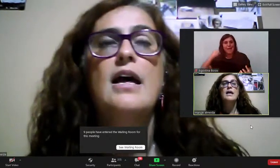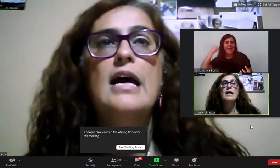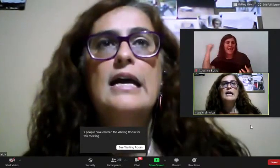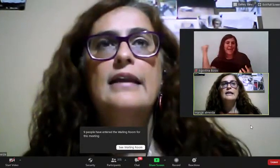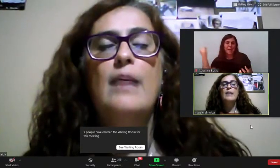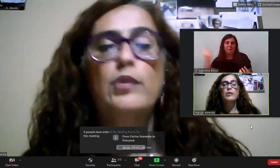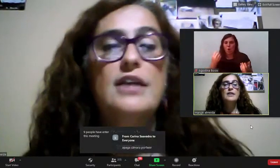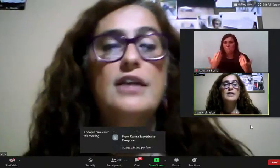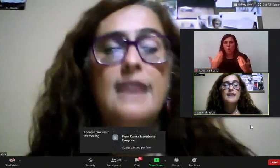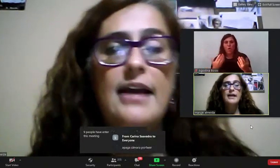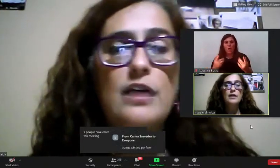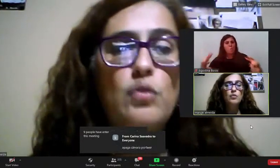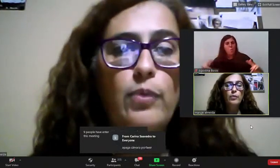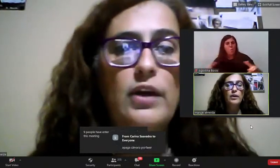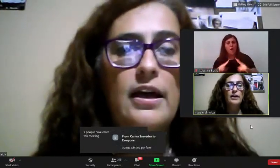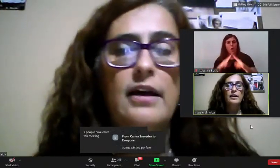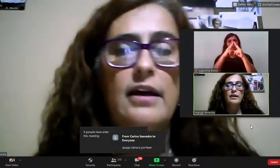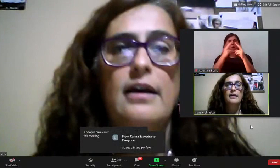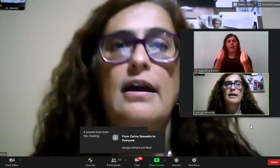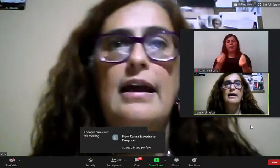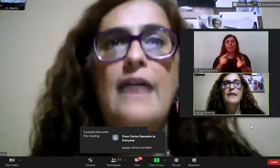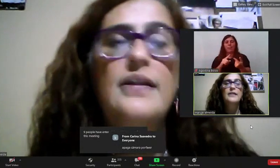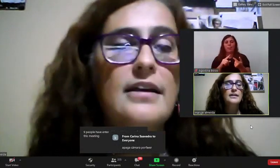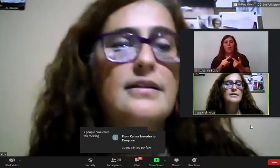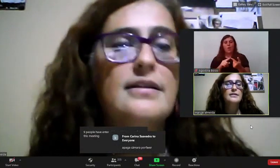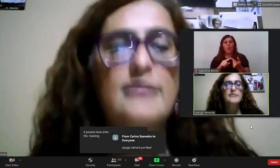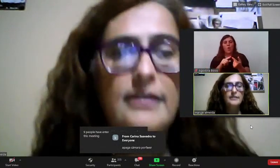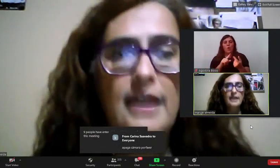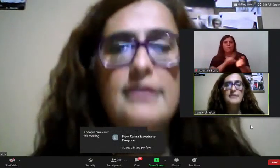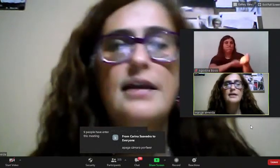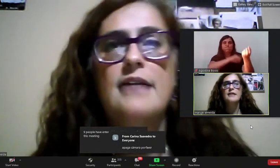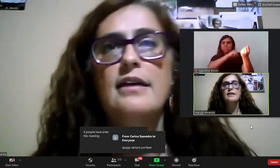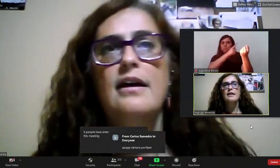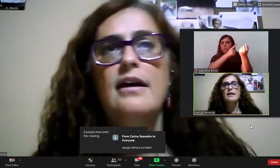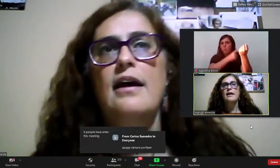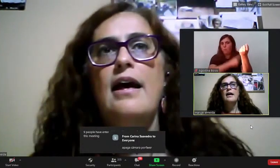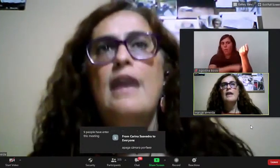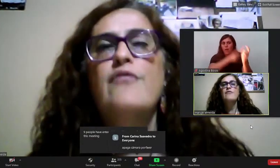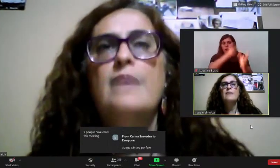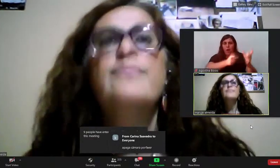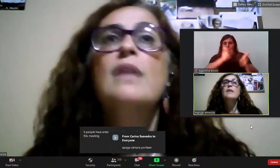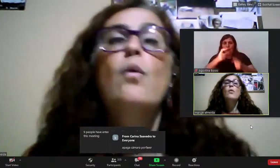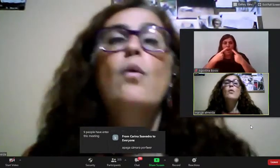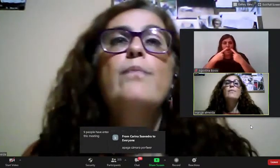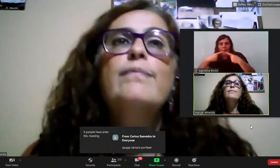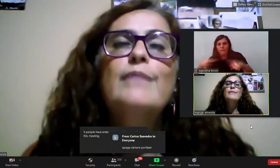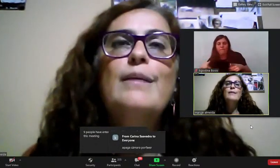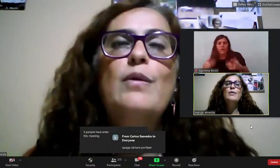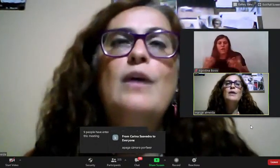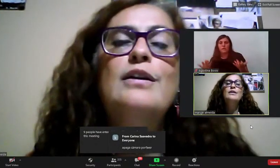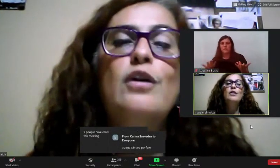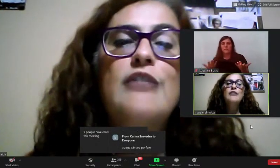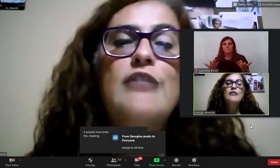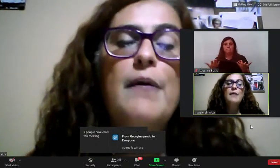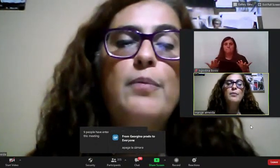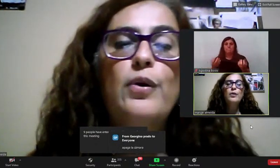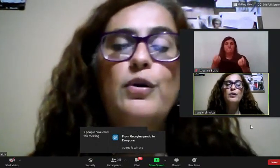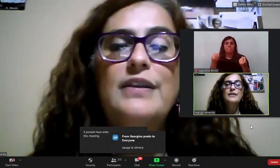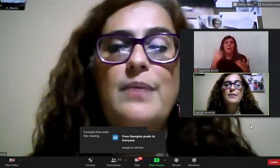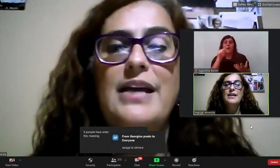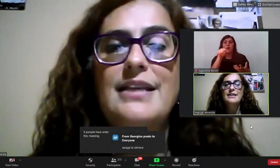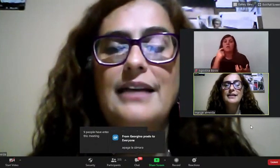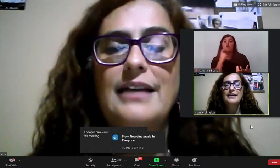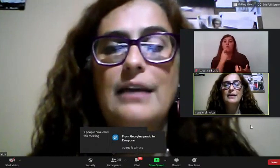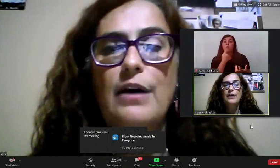de la potencialidad que supone las distintas existencias, en fin. Juan contaba un poco